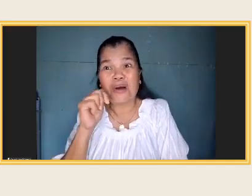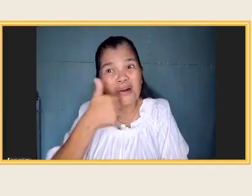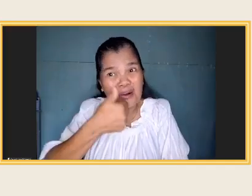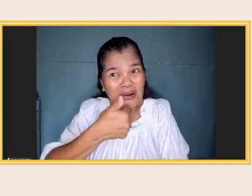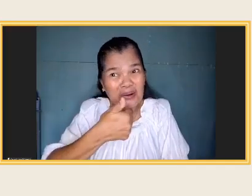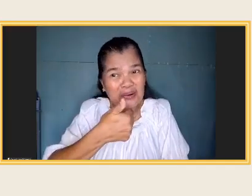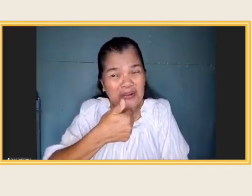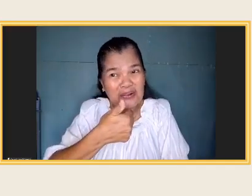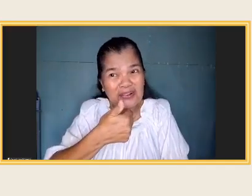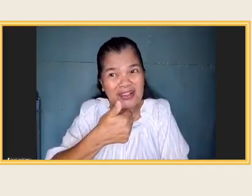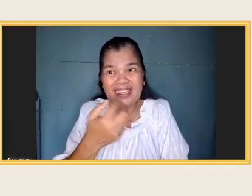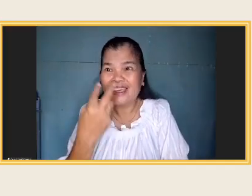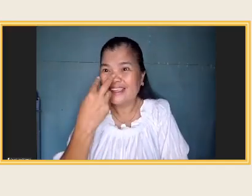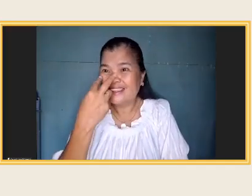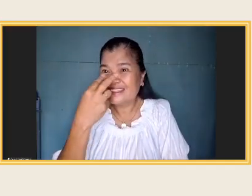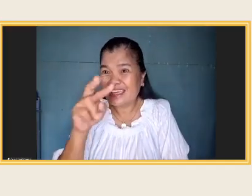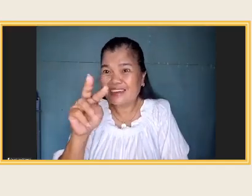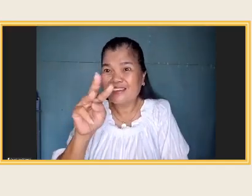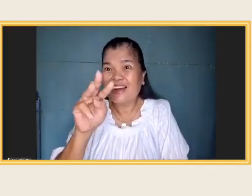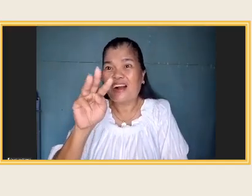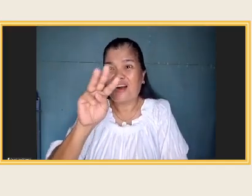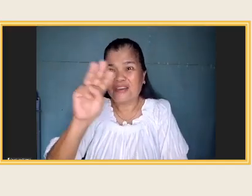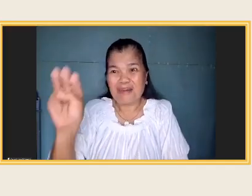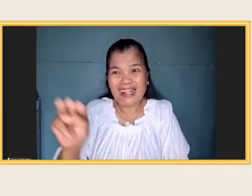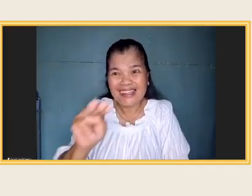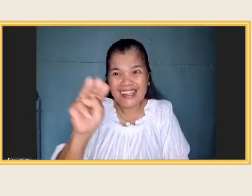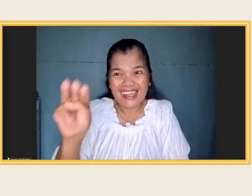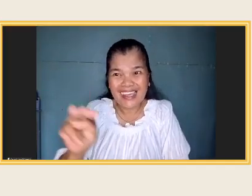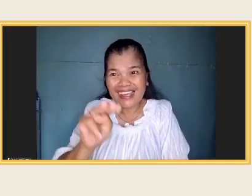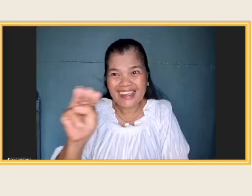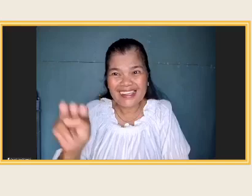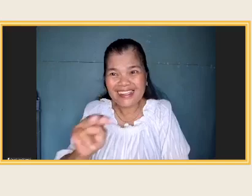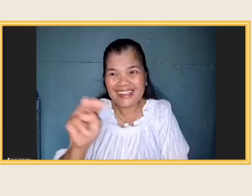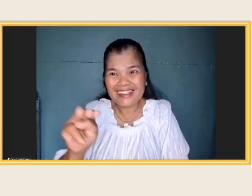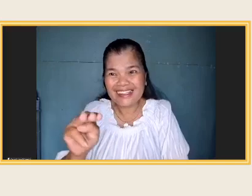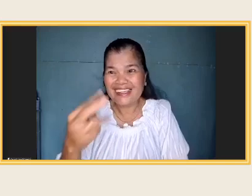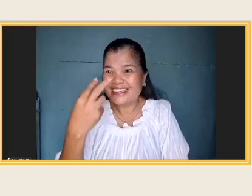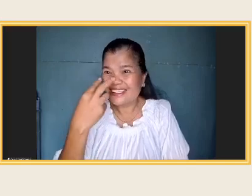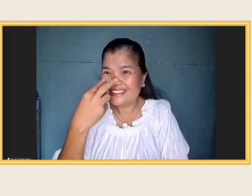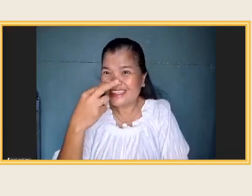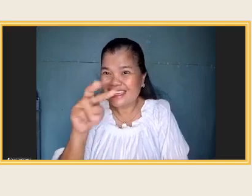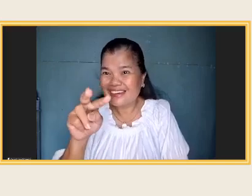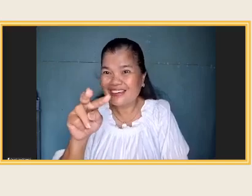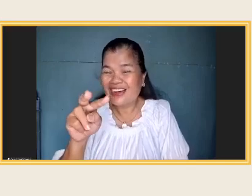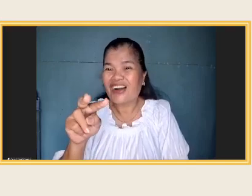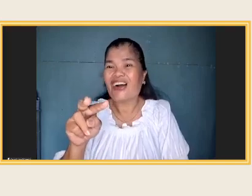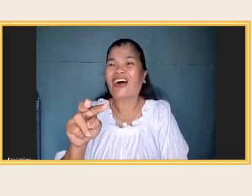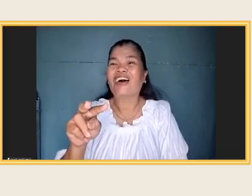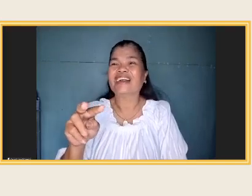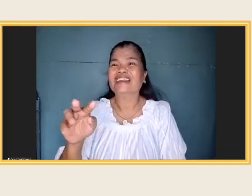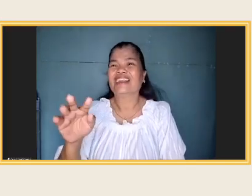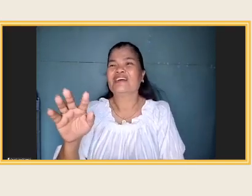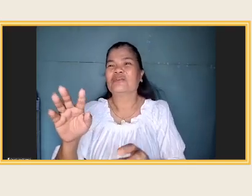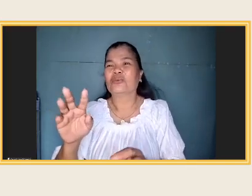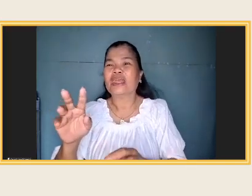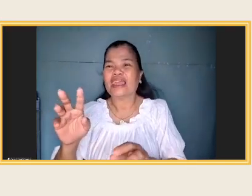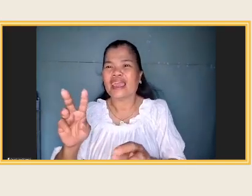you tomorrow. See you on Monday. See you